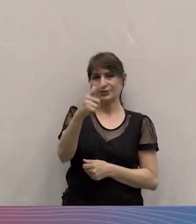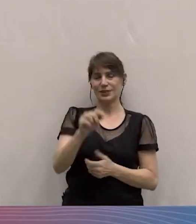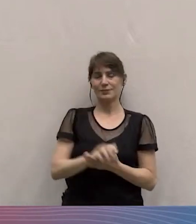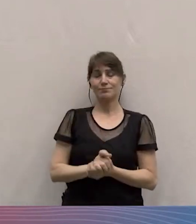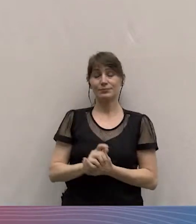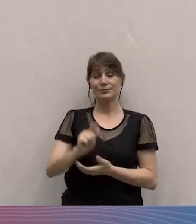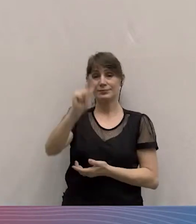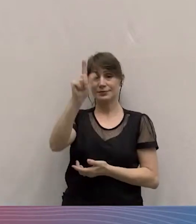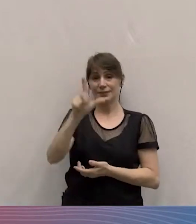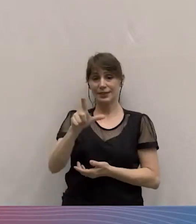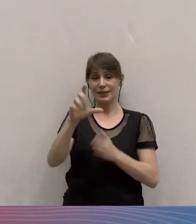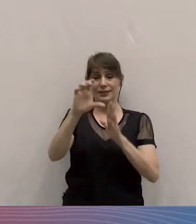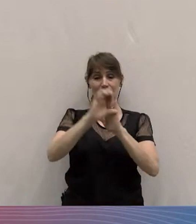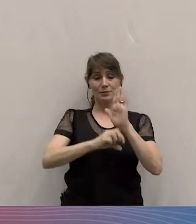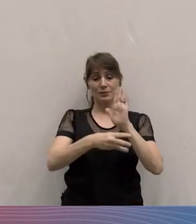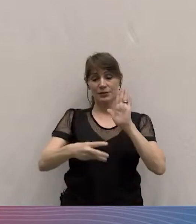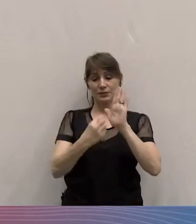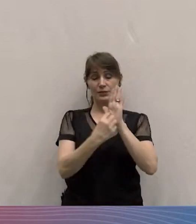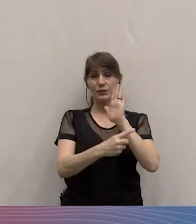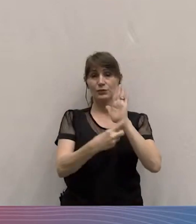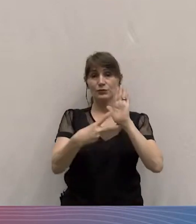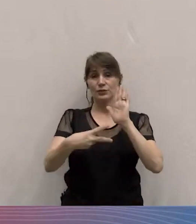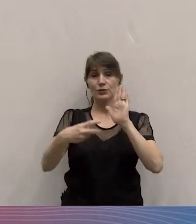Gálatas 3:28.